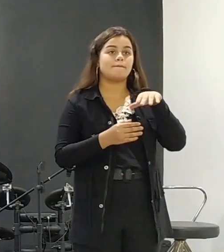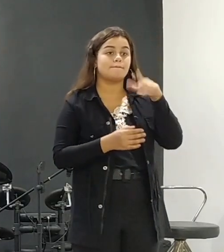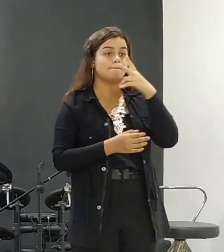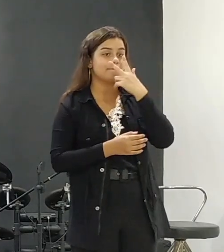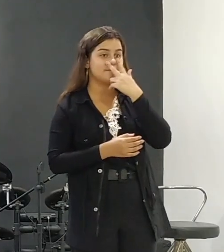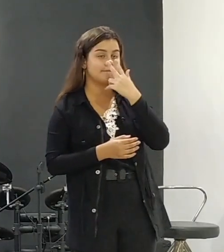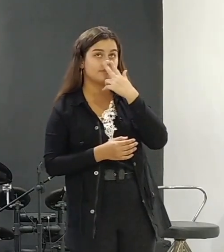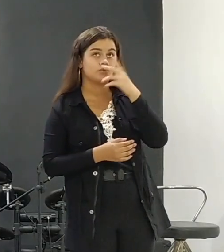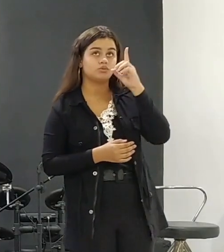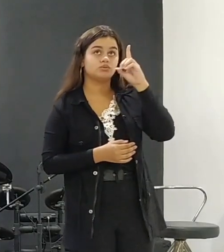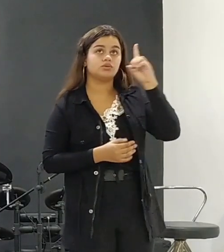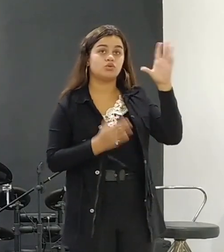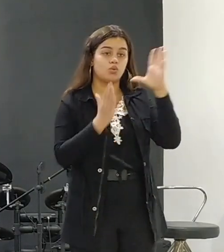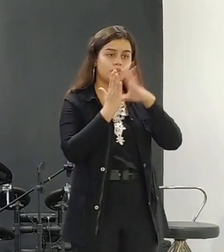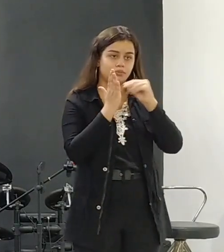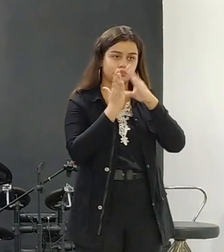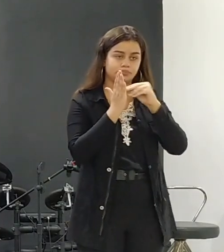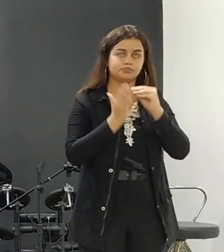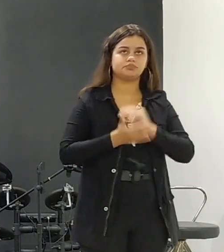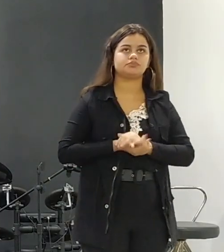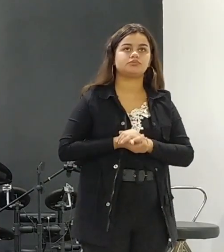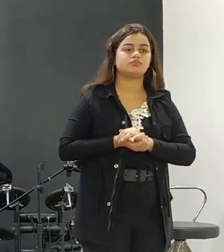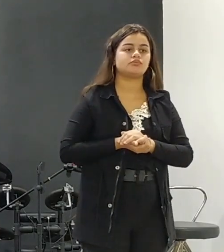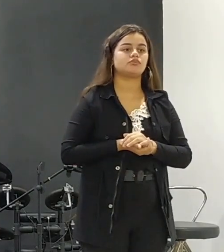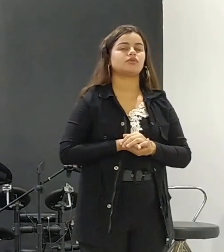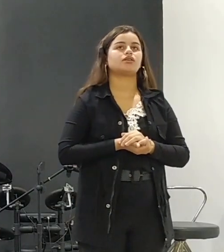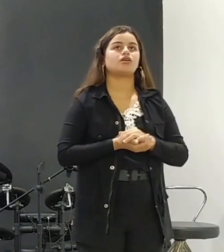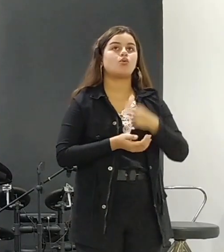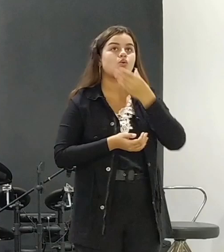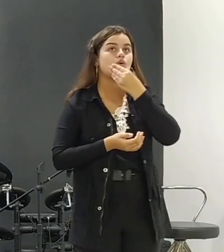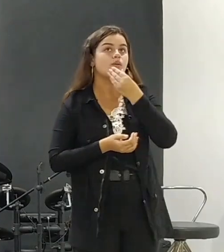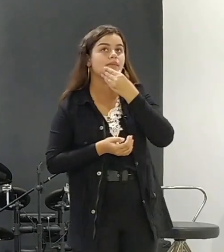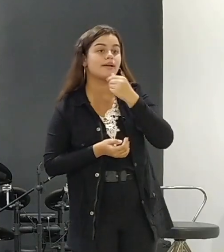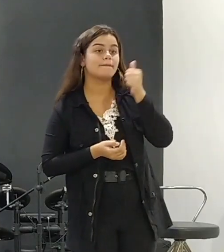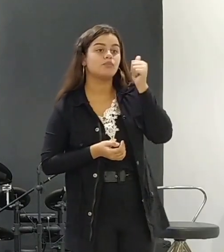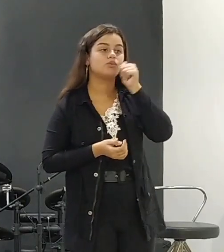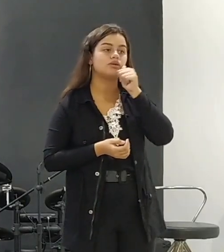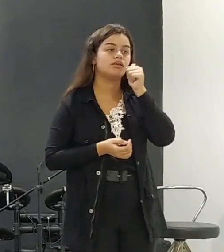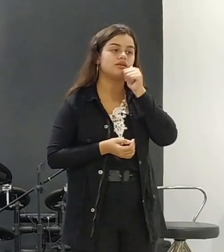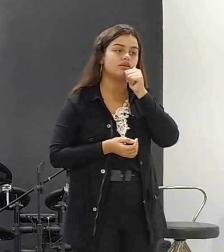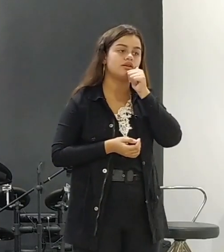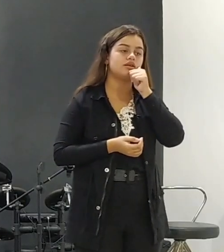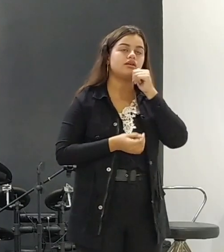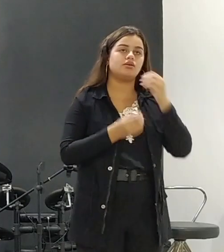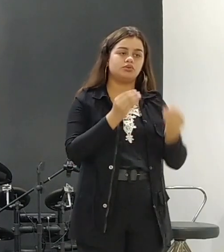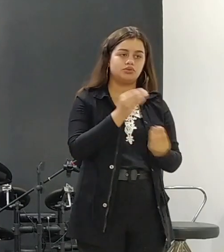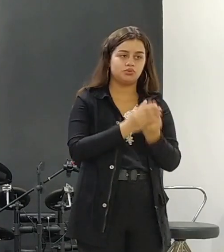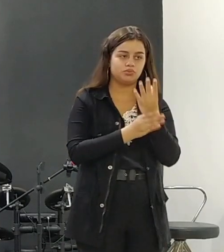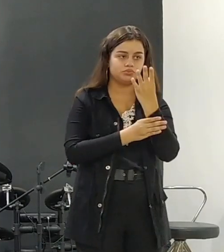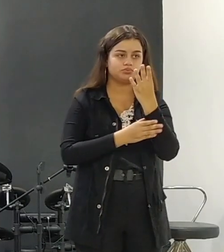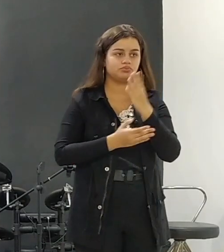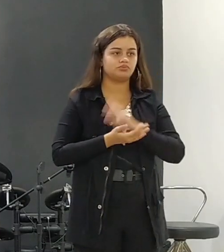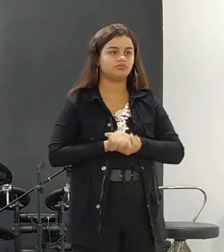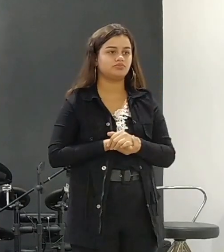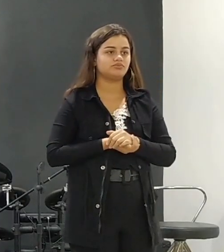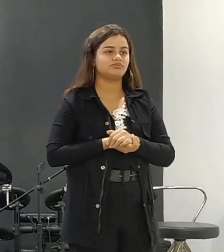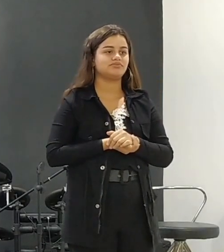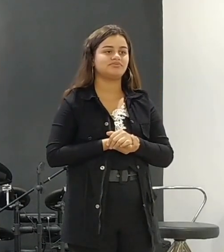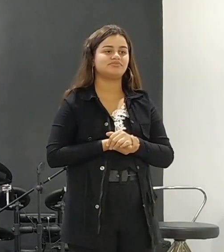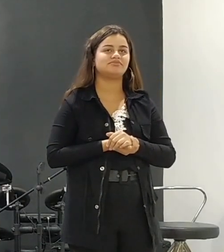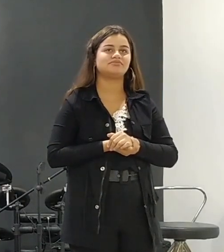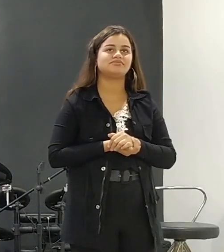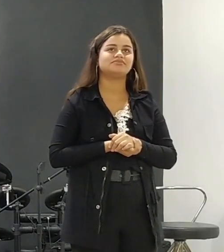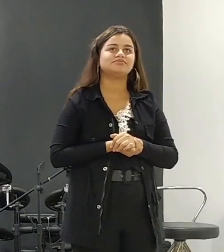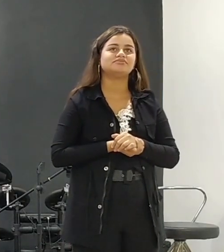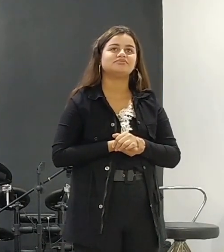imagem, a imagem de Deus o criou, homem e mulher os criou. Deus criou ali a